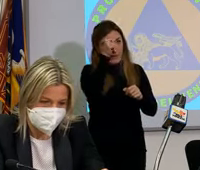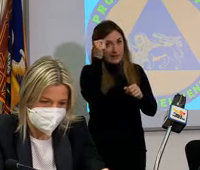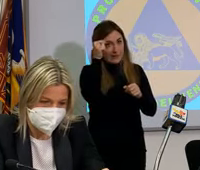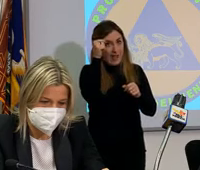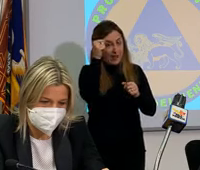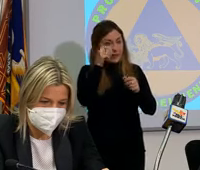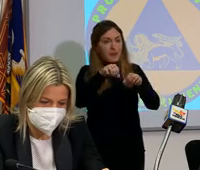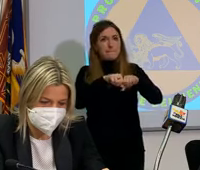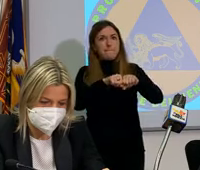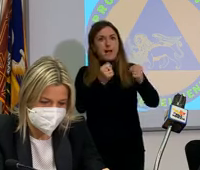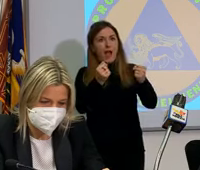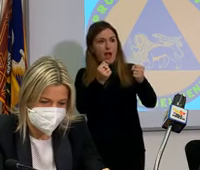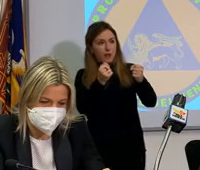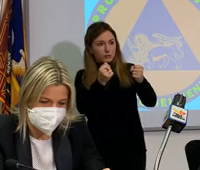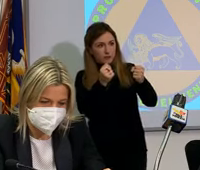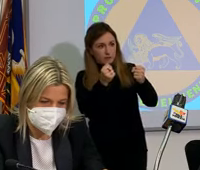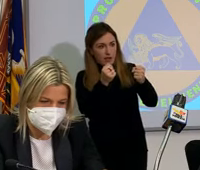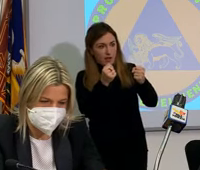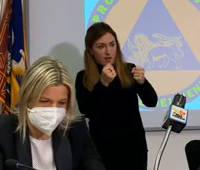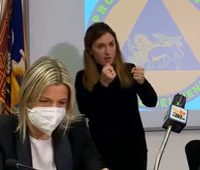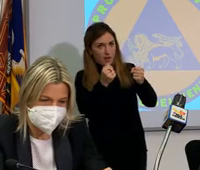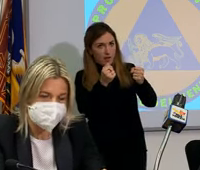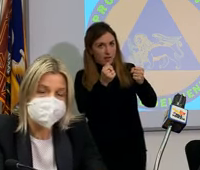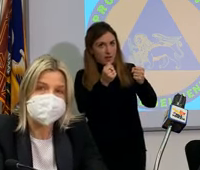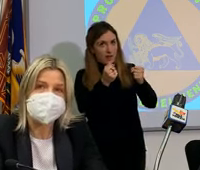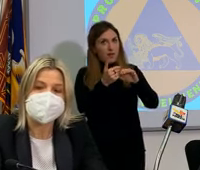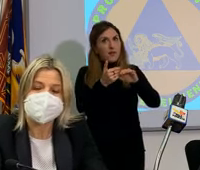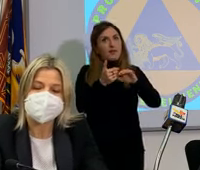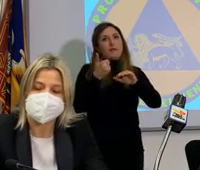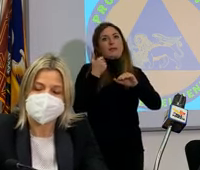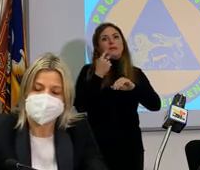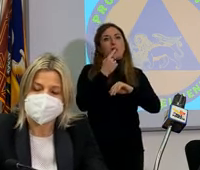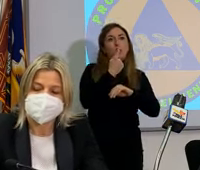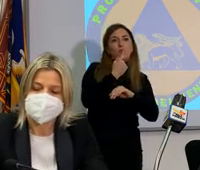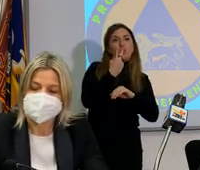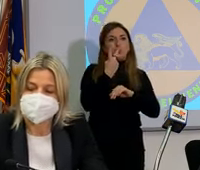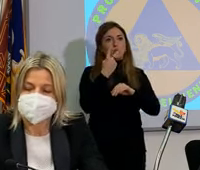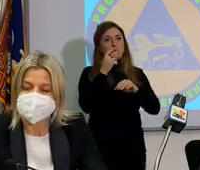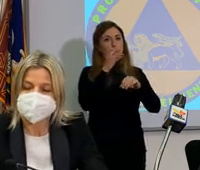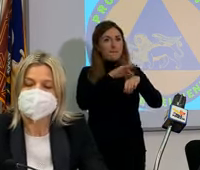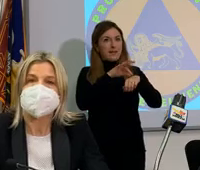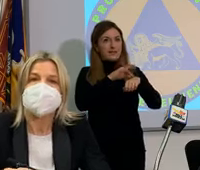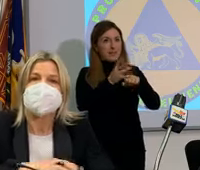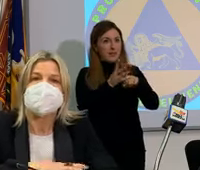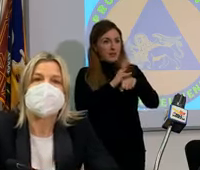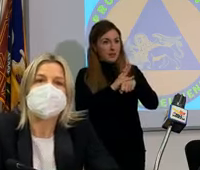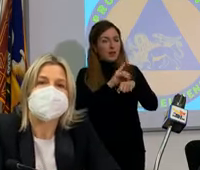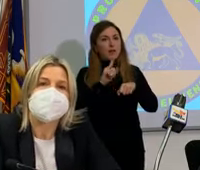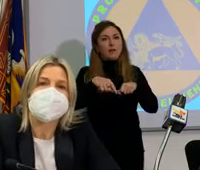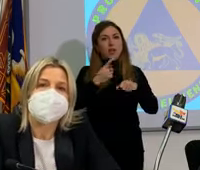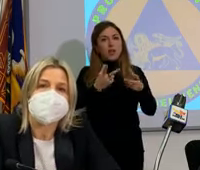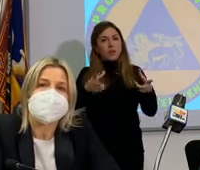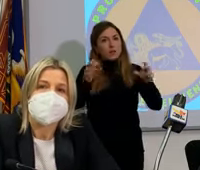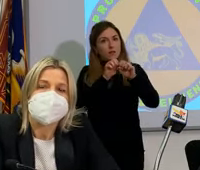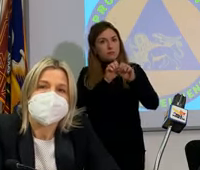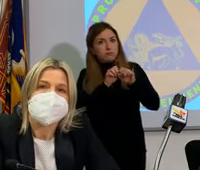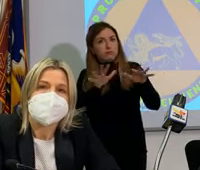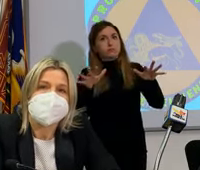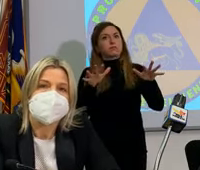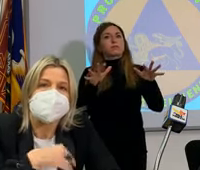c'è stato un blog nel quale non avevamo 12 pazienti comit quando poi è ripresa l'epidemia abbia avuto